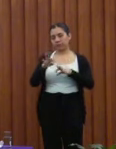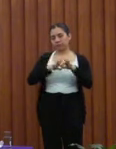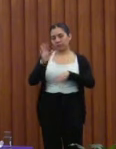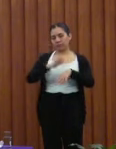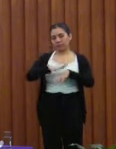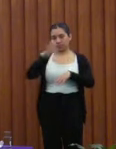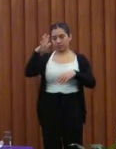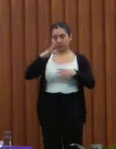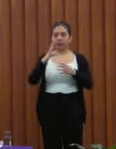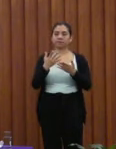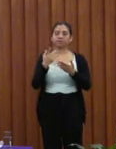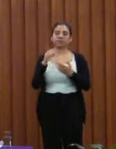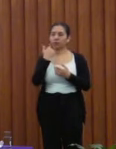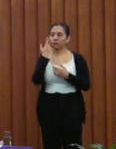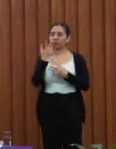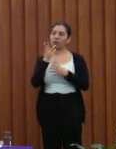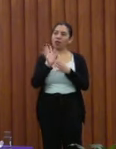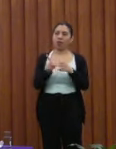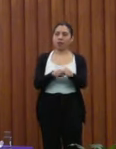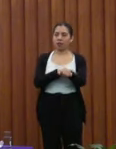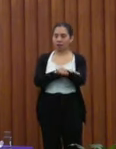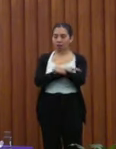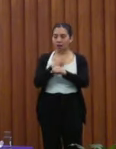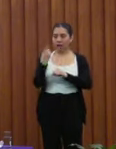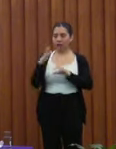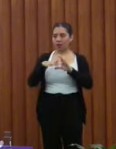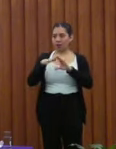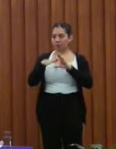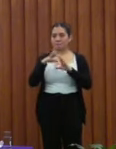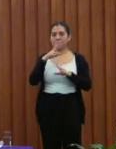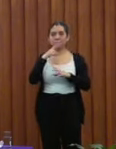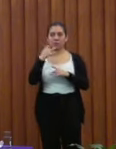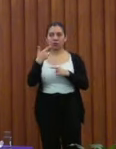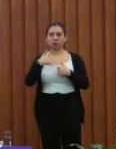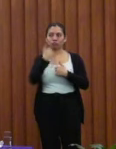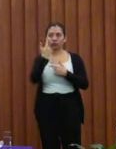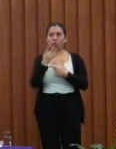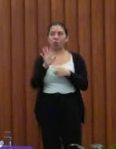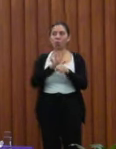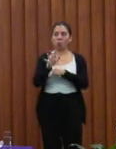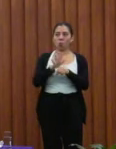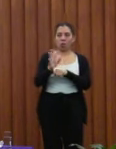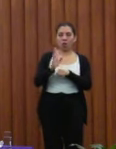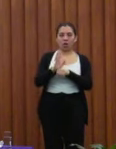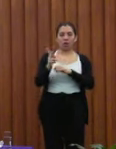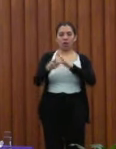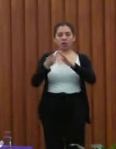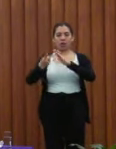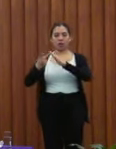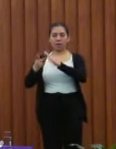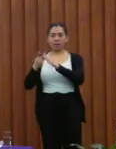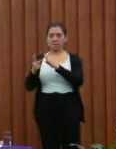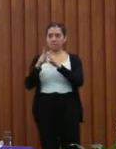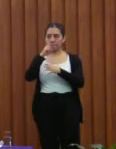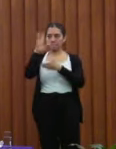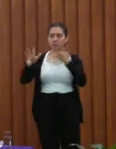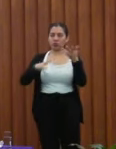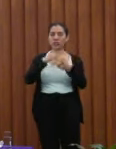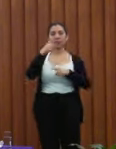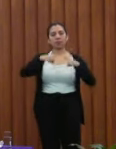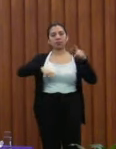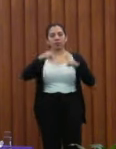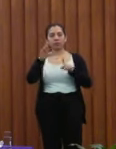más. Ya lo de los patrones de violencia ya se los expliqué, ¿no? Que depende de la orientación sexual y la